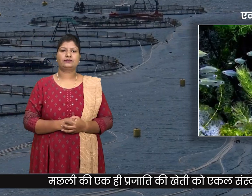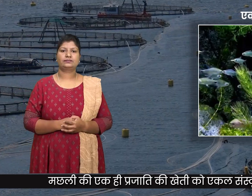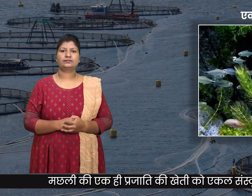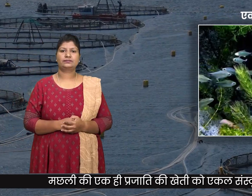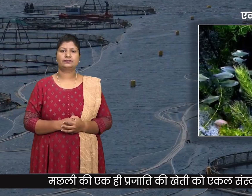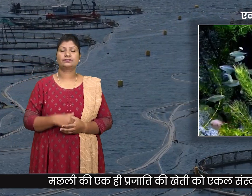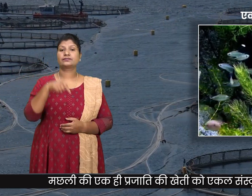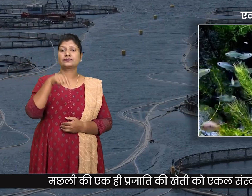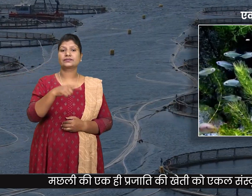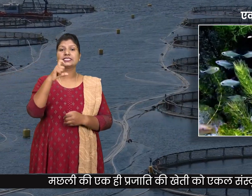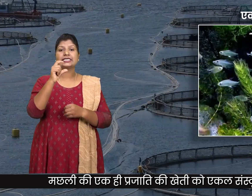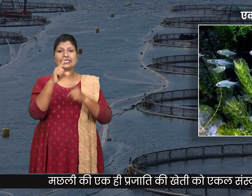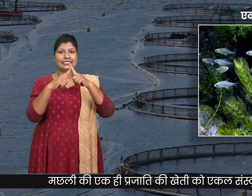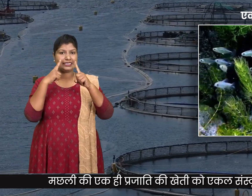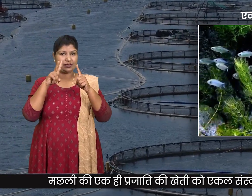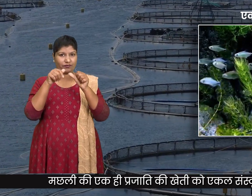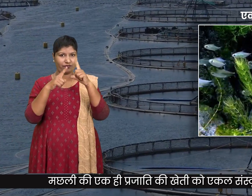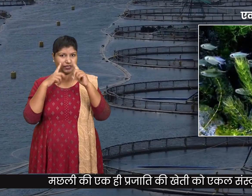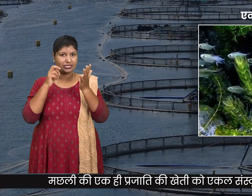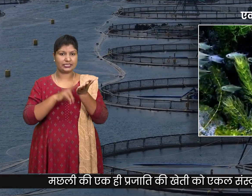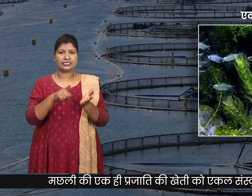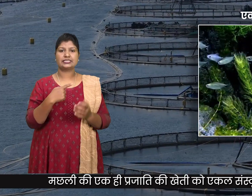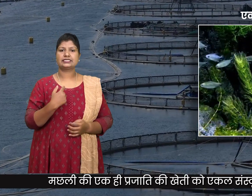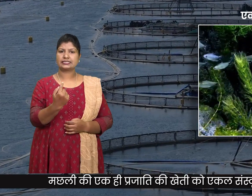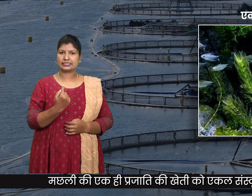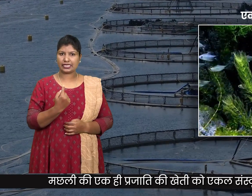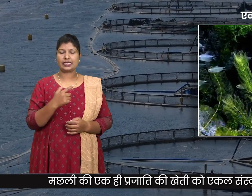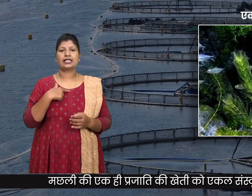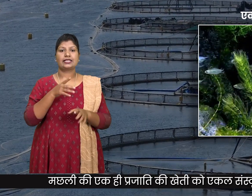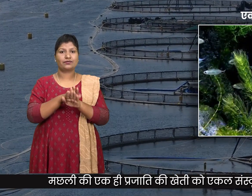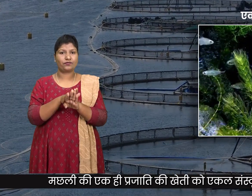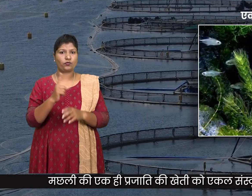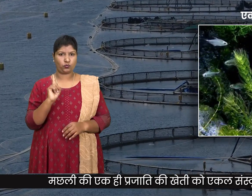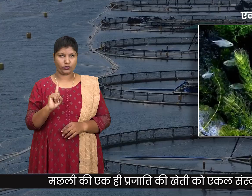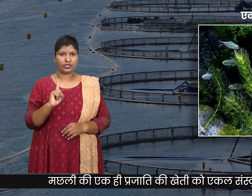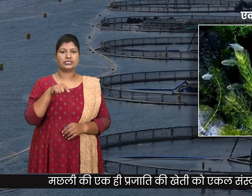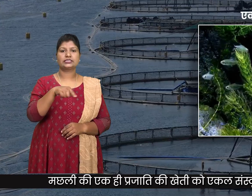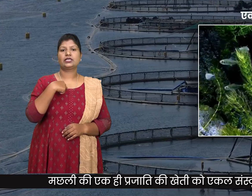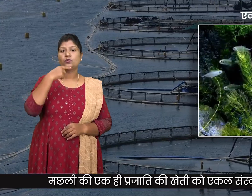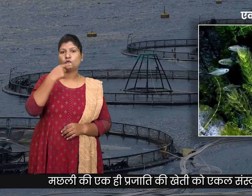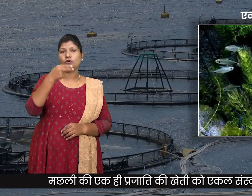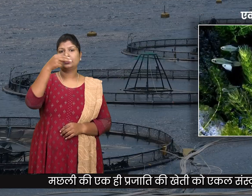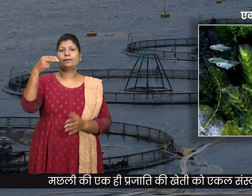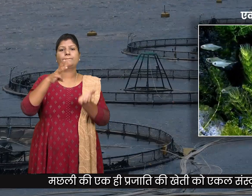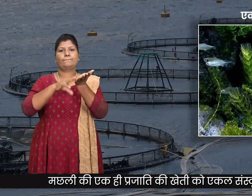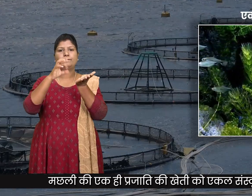मछली की एक ही प्रजाति की खेती उसको एकल संस्कृति कहा जाता है।